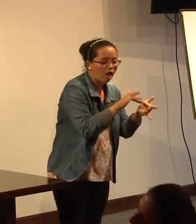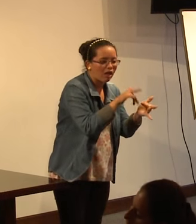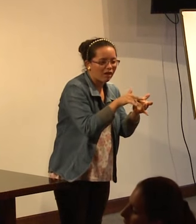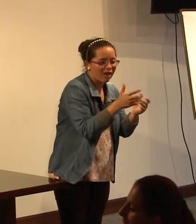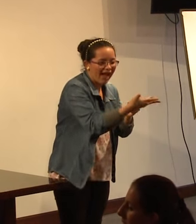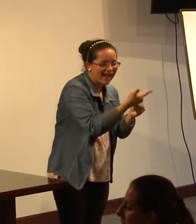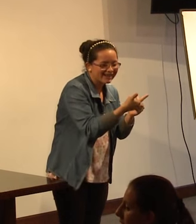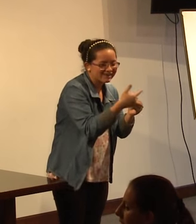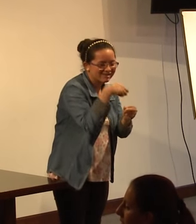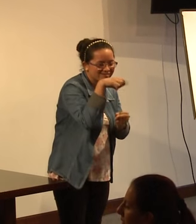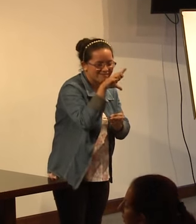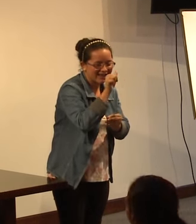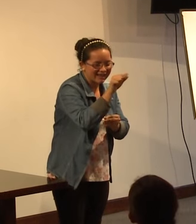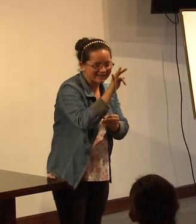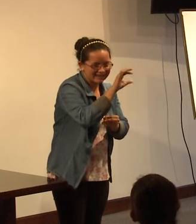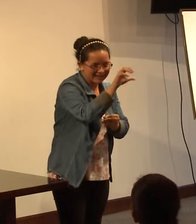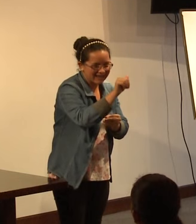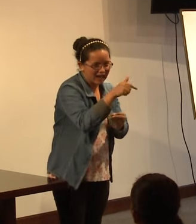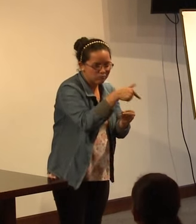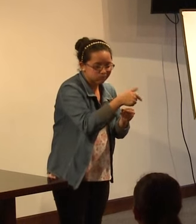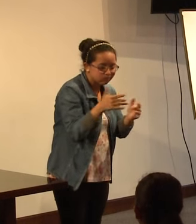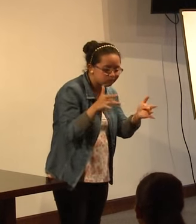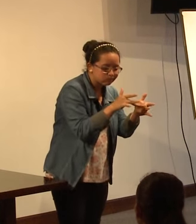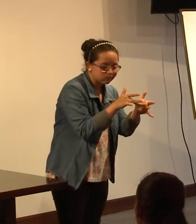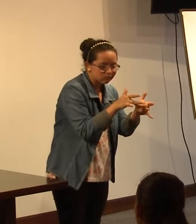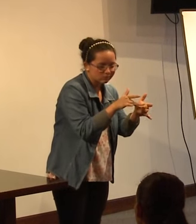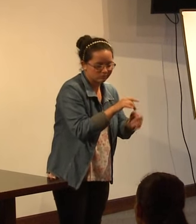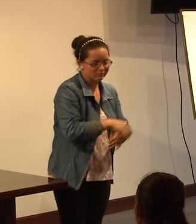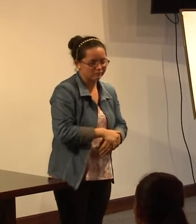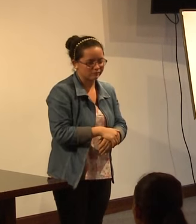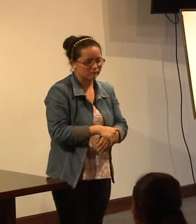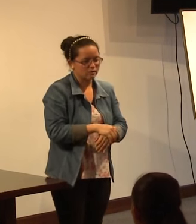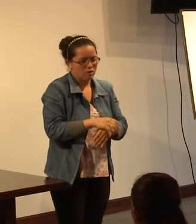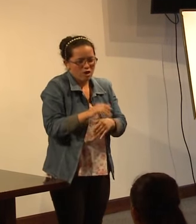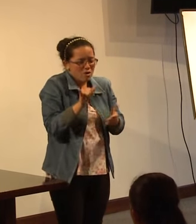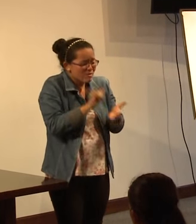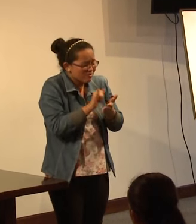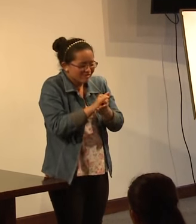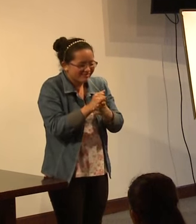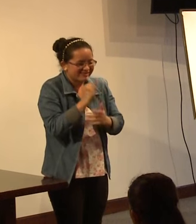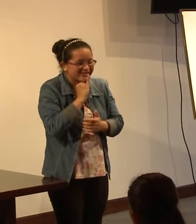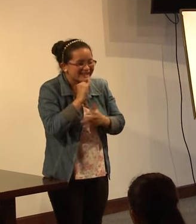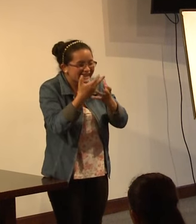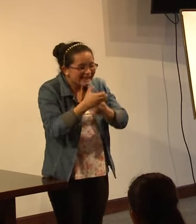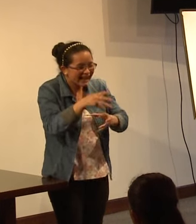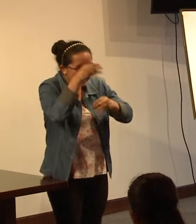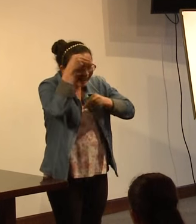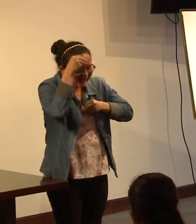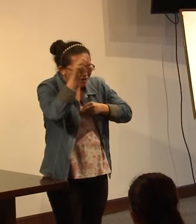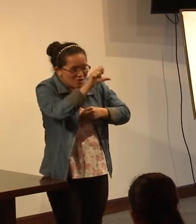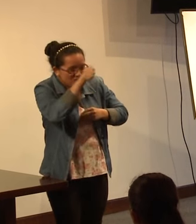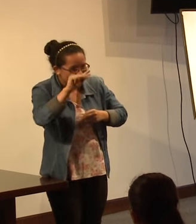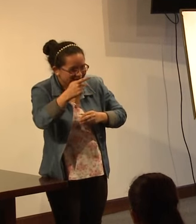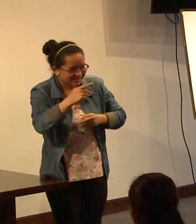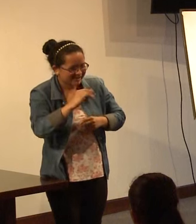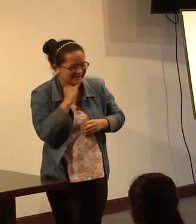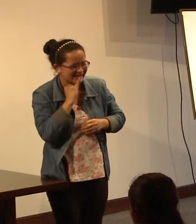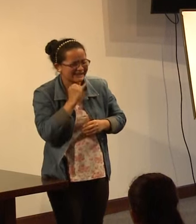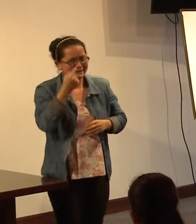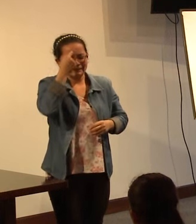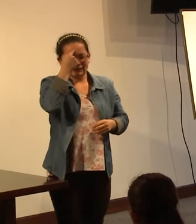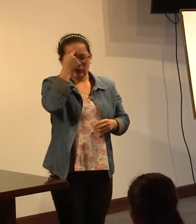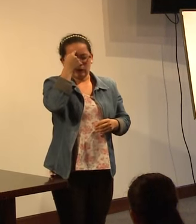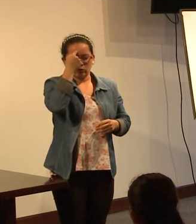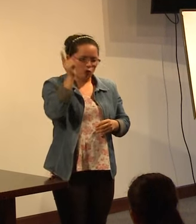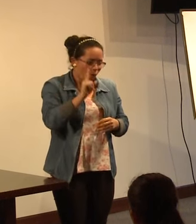enseñando es esa manera de construir en ese lenguaje, así como cuando uno intenta aprender otro idioma. ¿Sí? Uno no va montado en que voy a dar un discurso grandísimo, uno